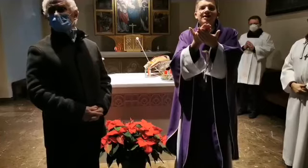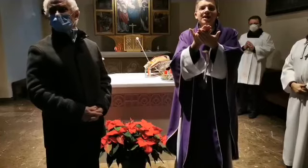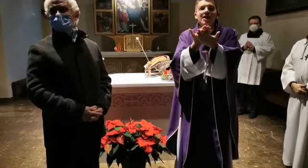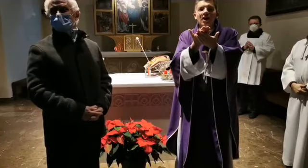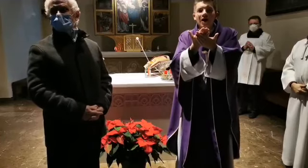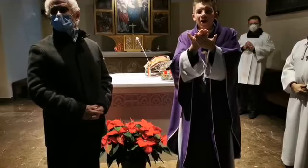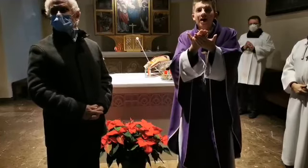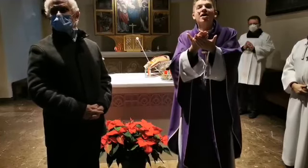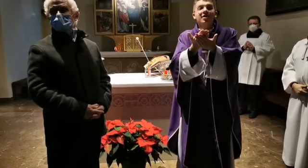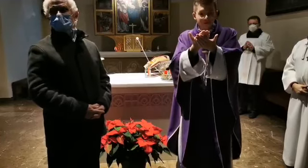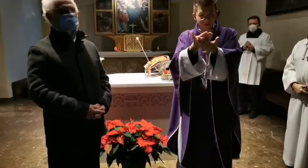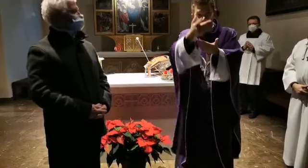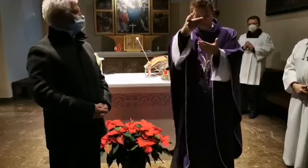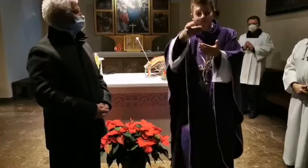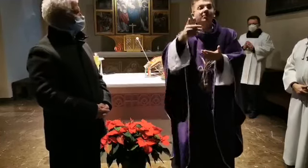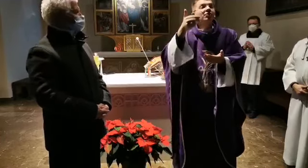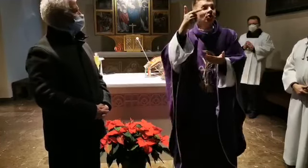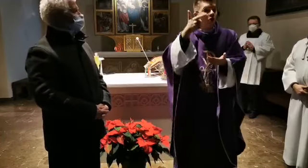Dlaczego?